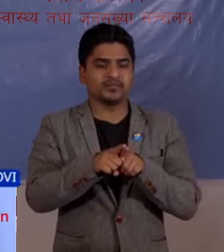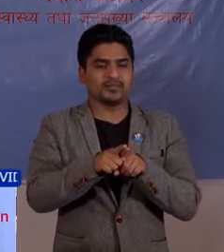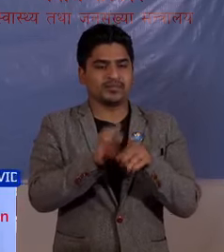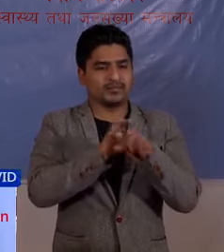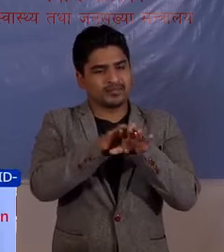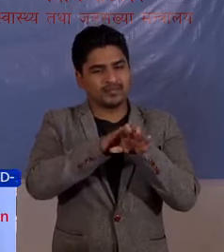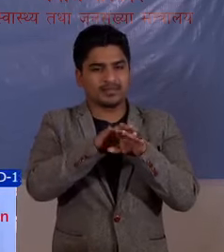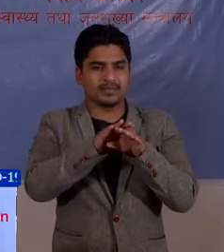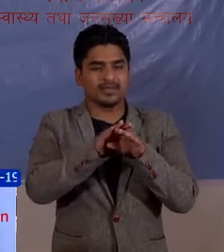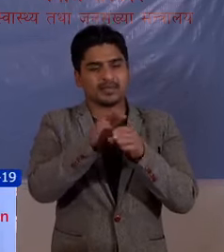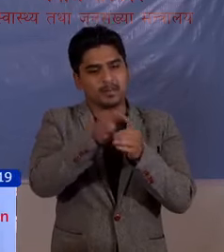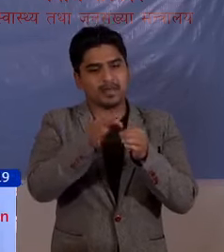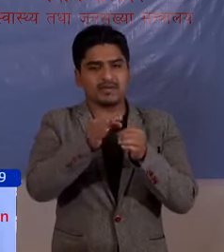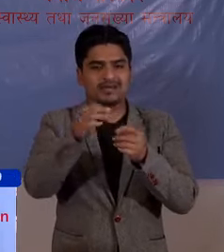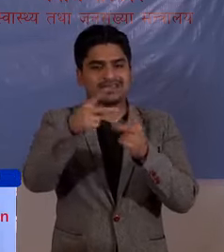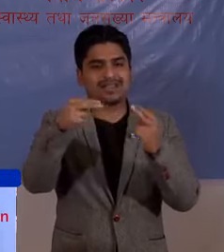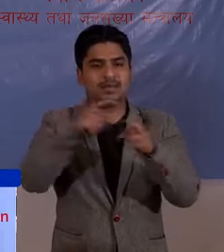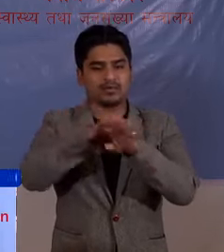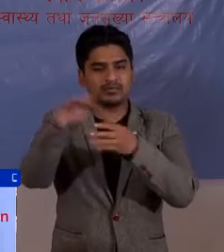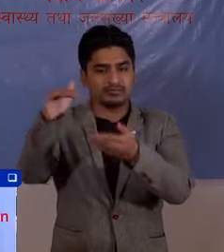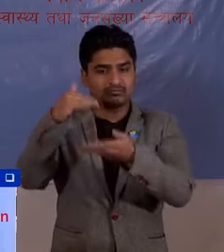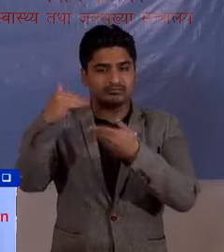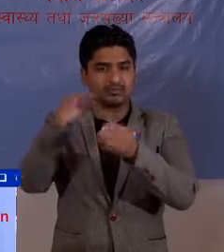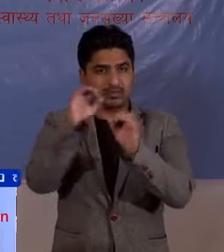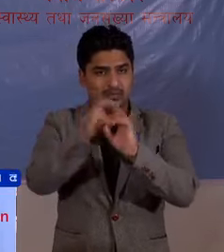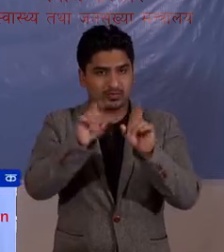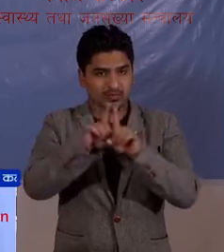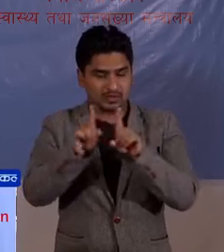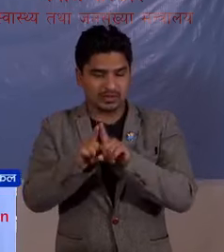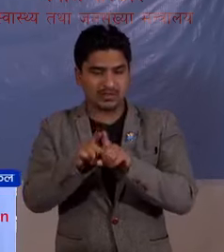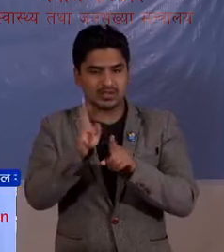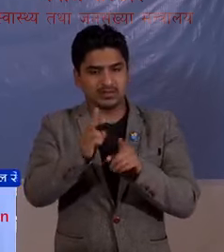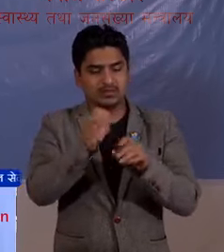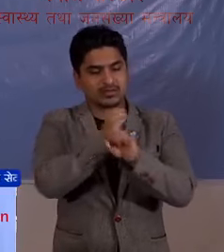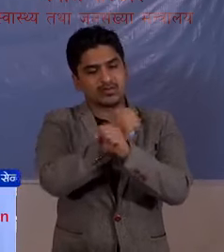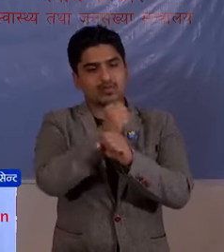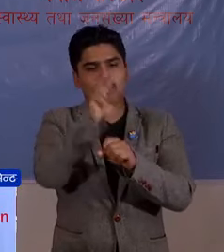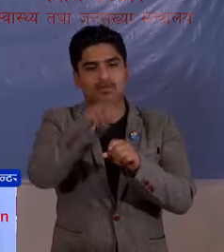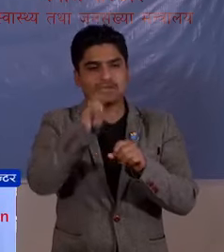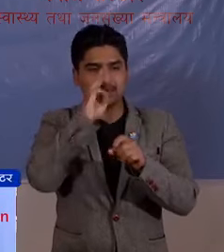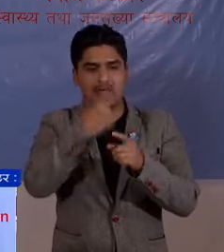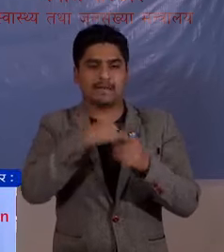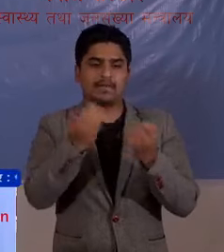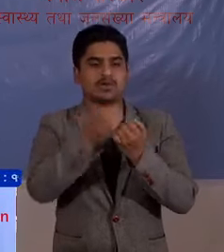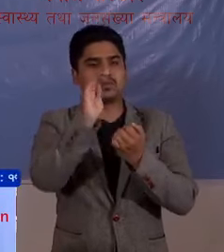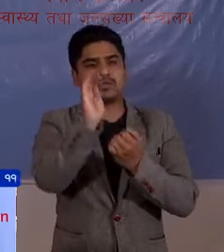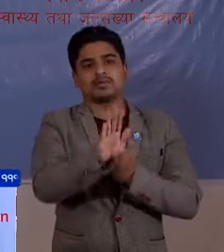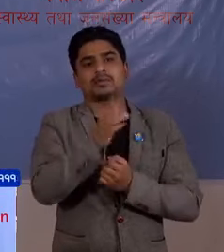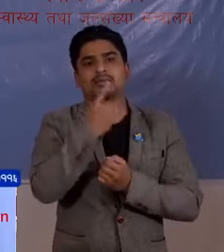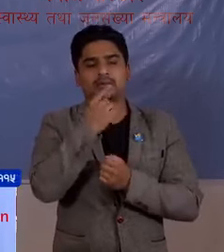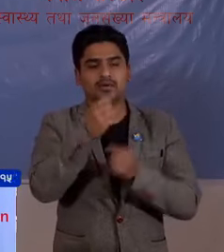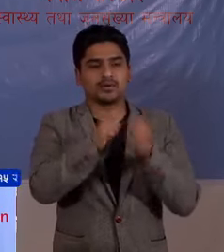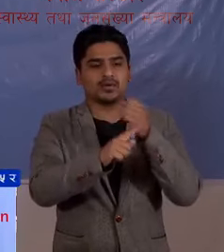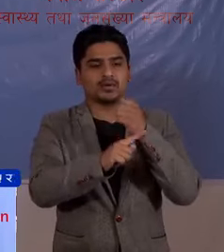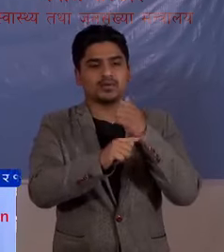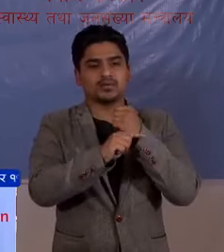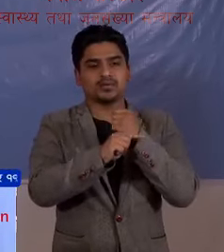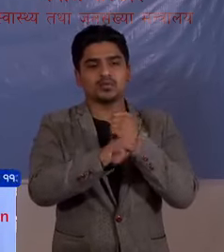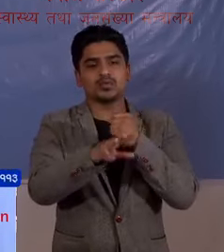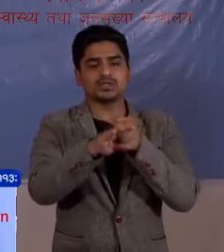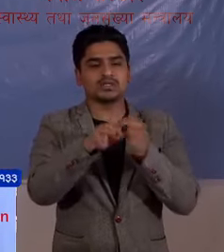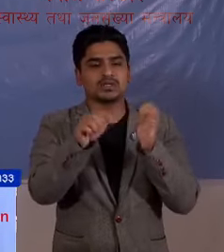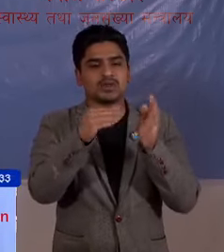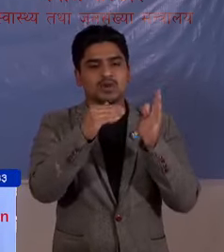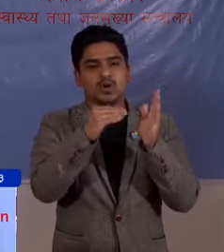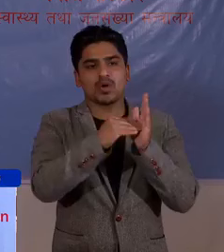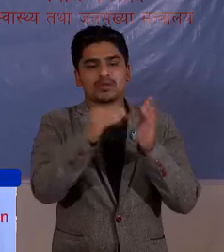अधिक मात्रामा लजिस्टिक सप्लाईहरू नहुँदाहुँदै पनि यस्तो विषम परिस्थितिमा पनि हामी गर्न सक्छौँ भनेर कोशी अञ्चल अस्पतालले